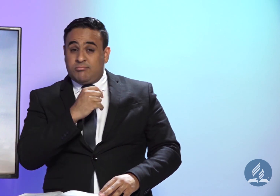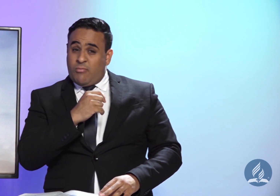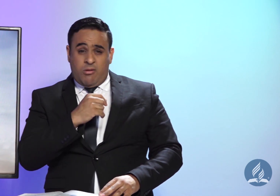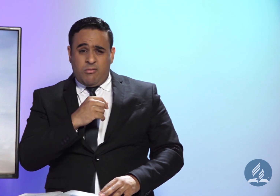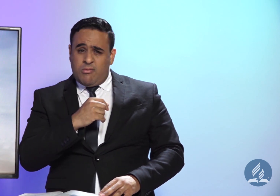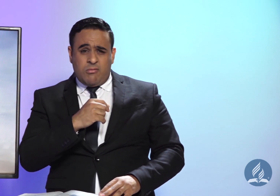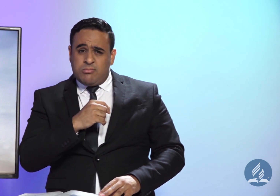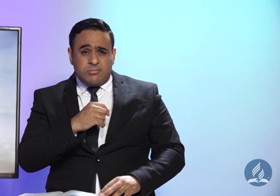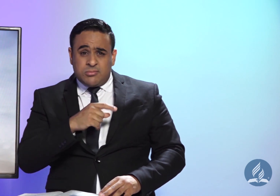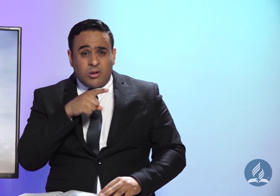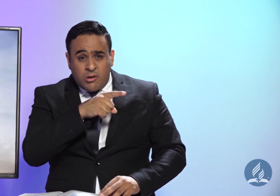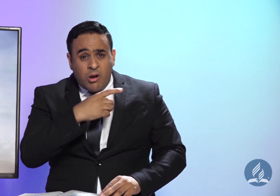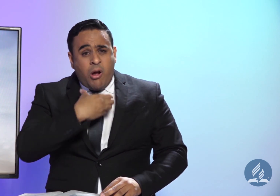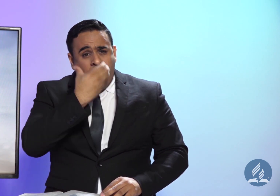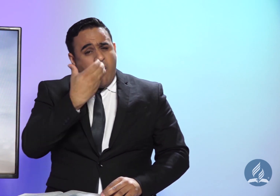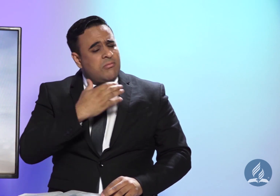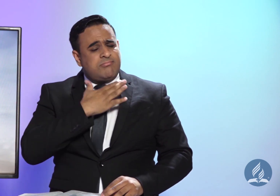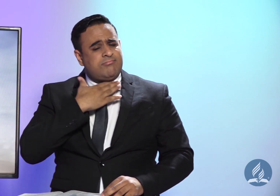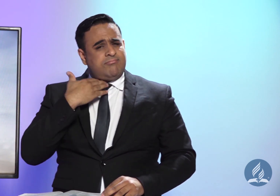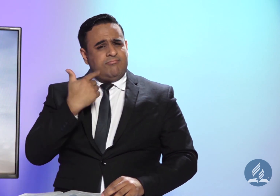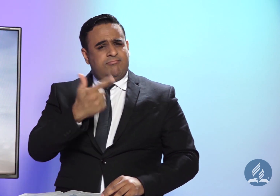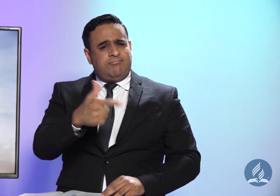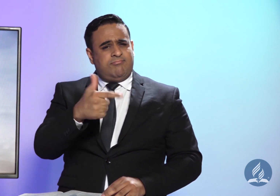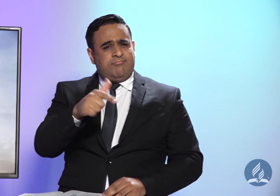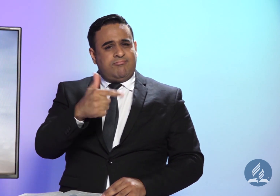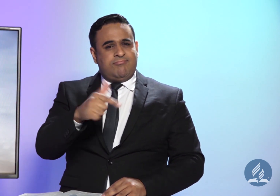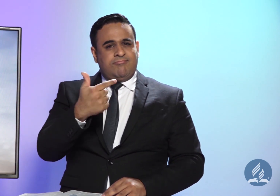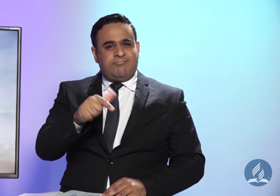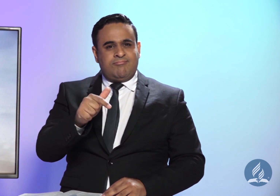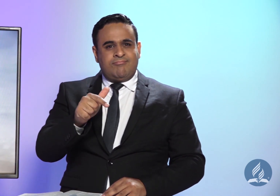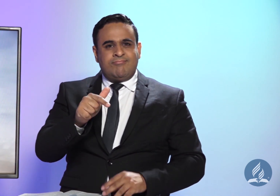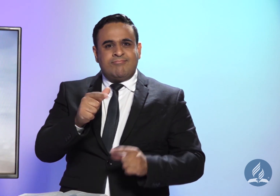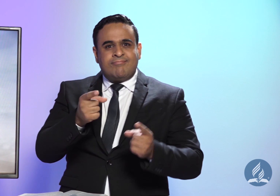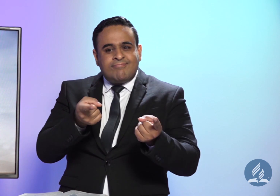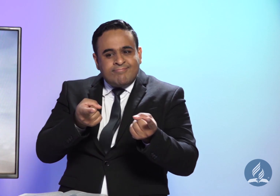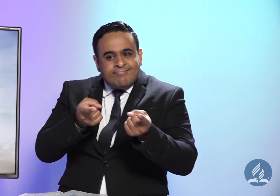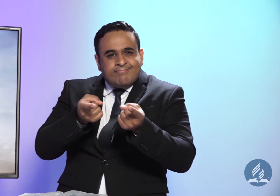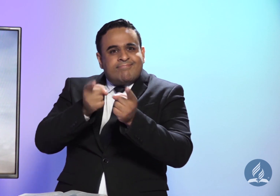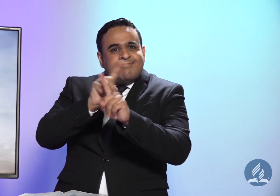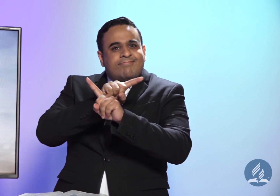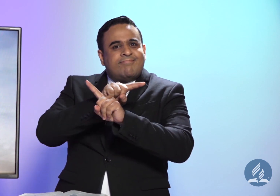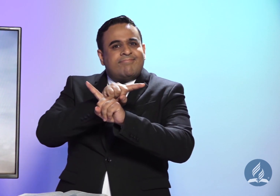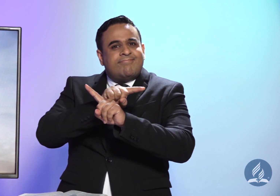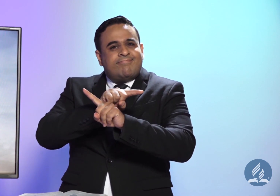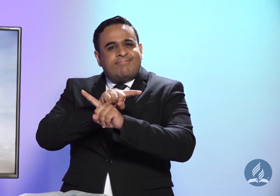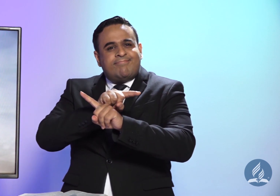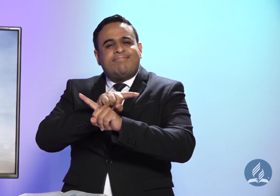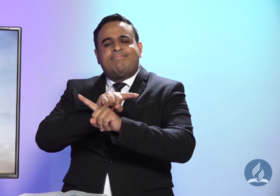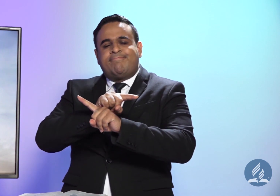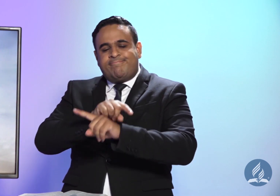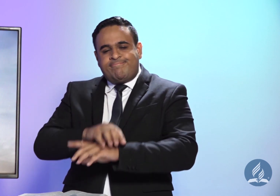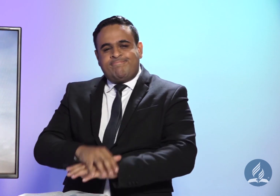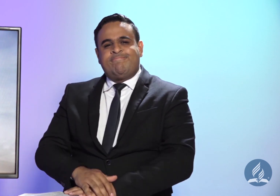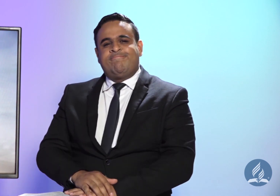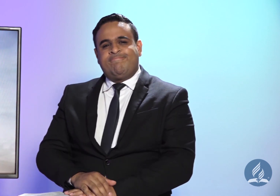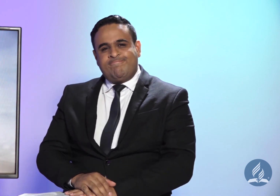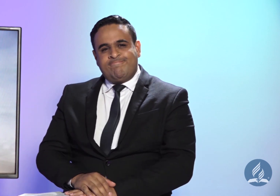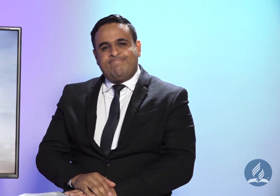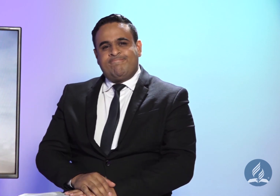dito para não comer. E a serpente, que ali estava Satanás,